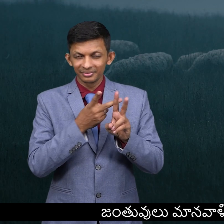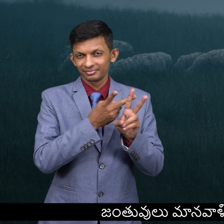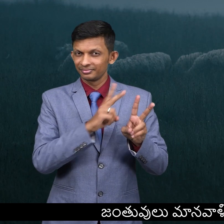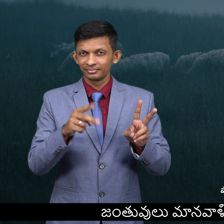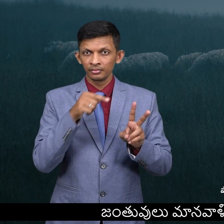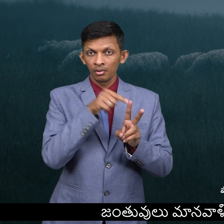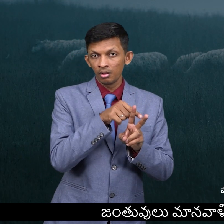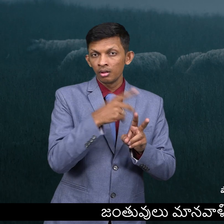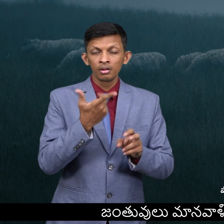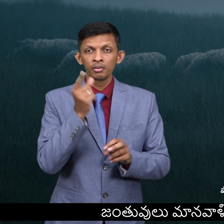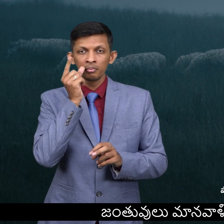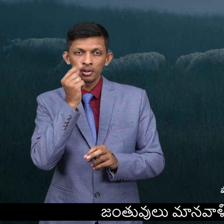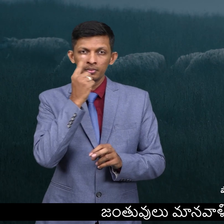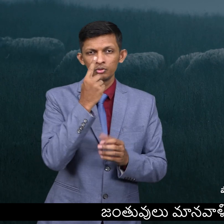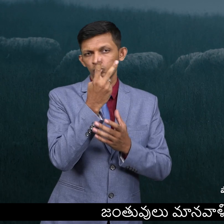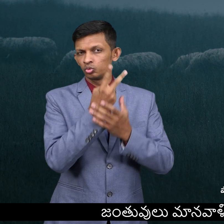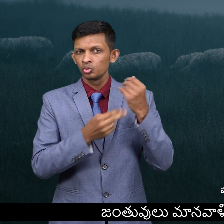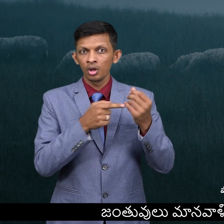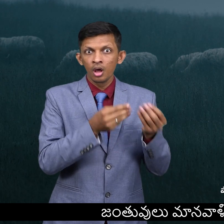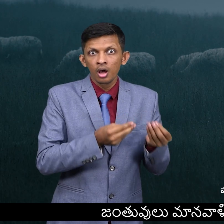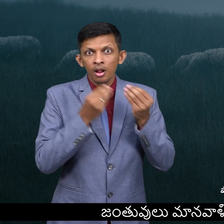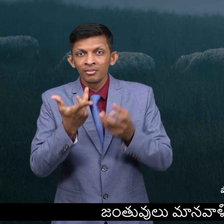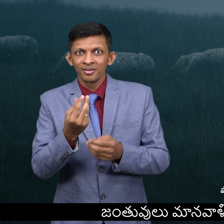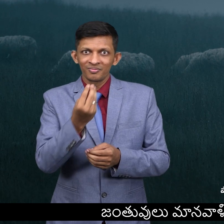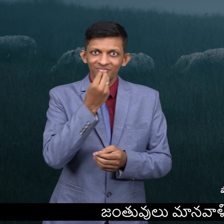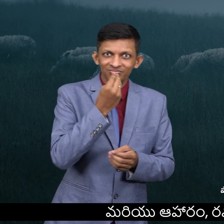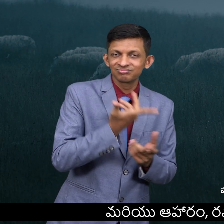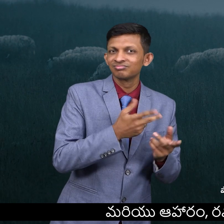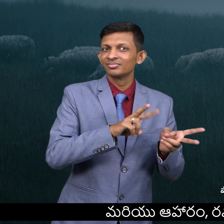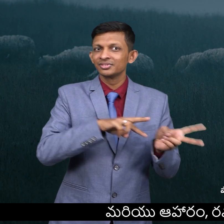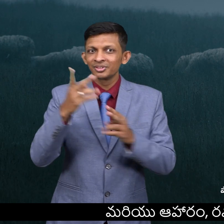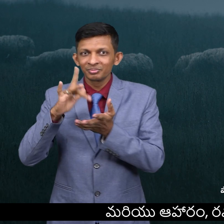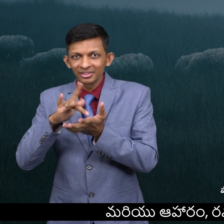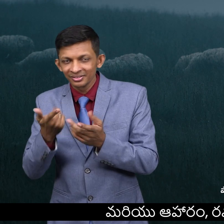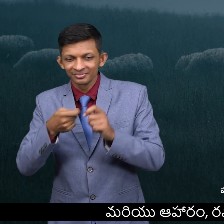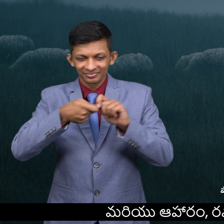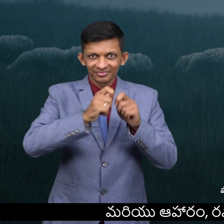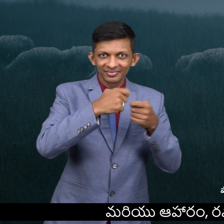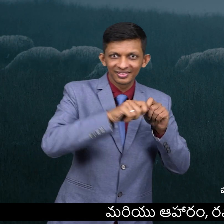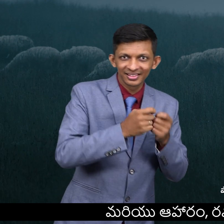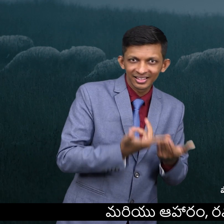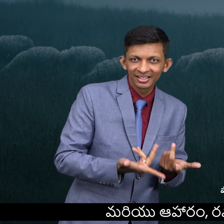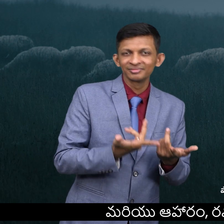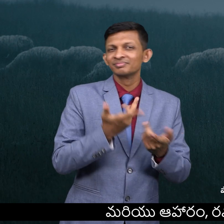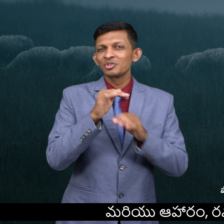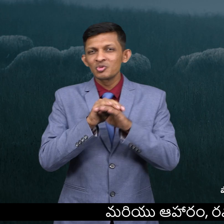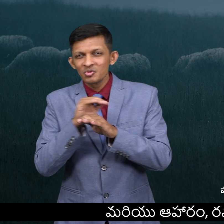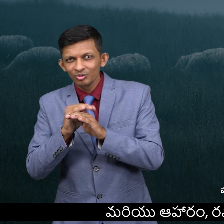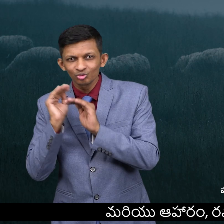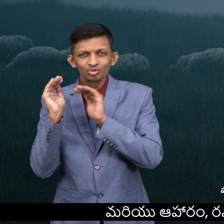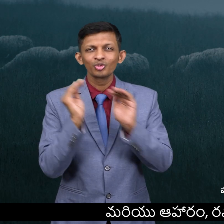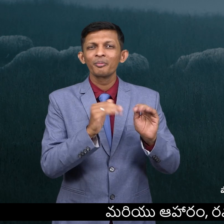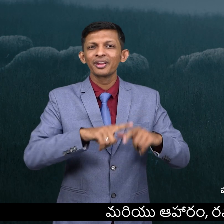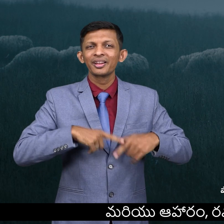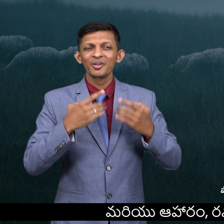జంతువులు మానవాళికి చాలా ఉపయోగకరంగా ఉంటాయి మరియు ఆహారం, రవాణా మరియు